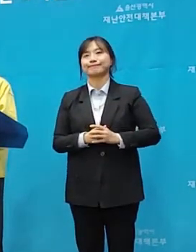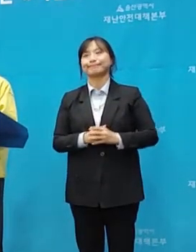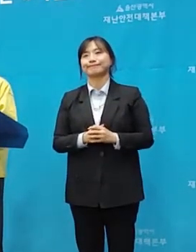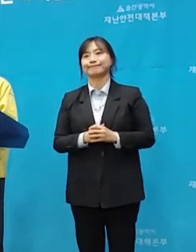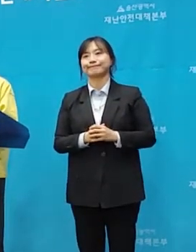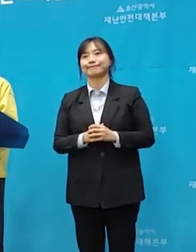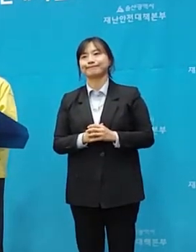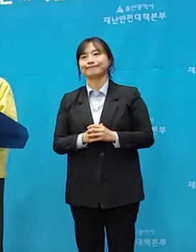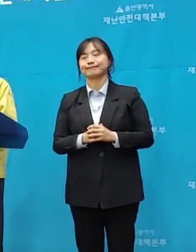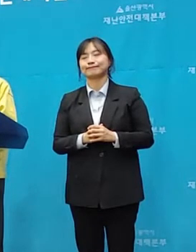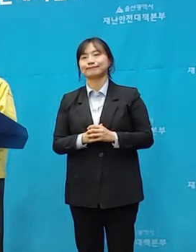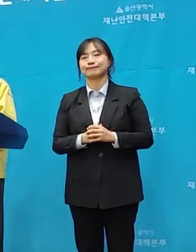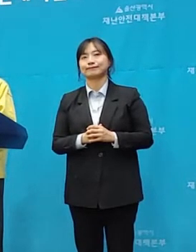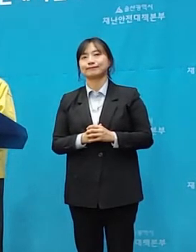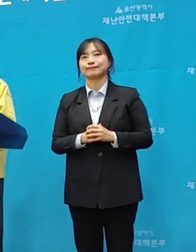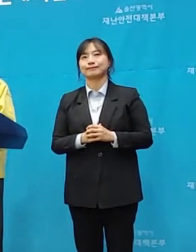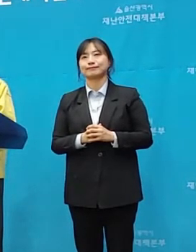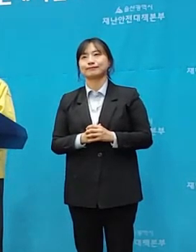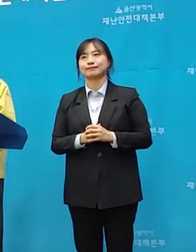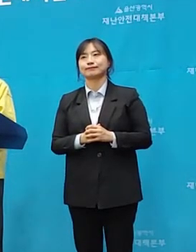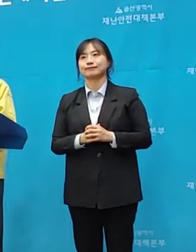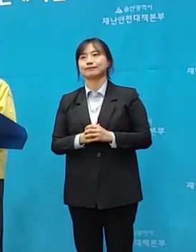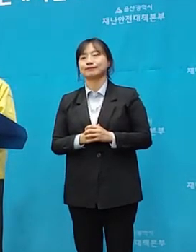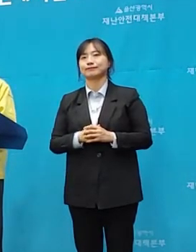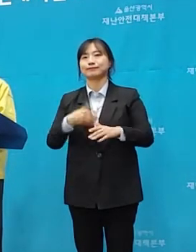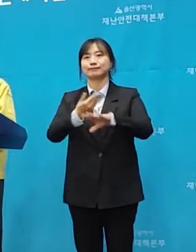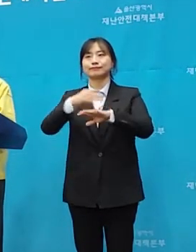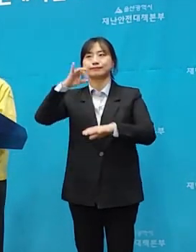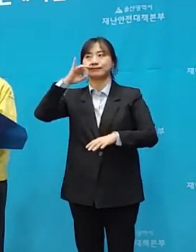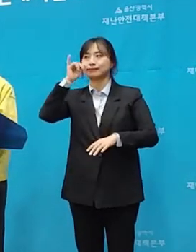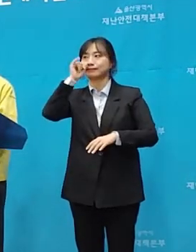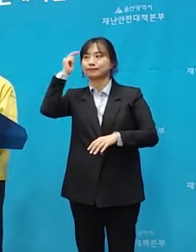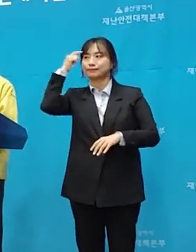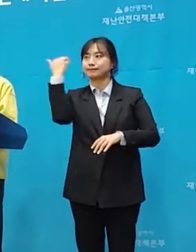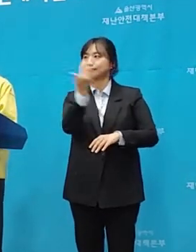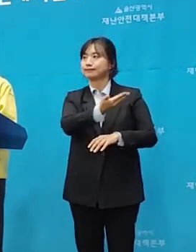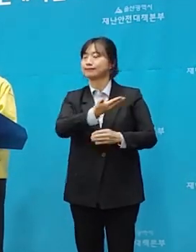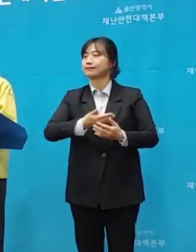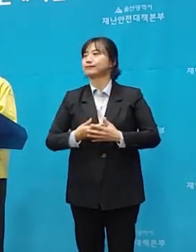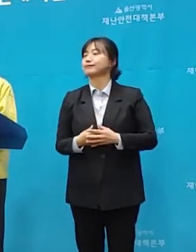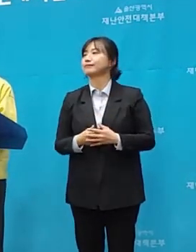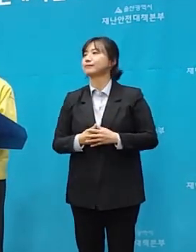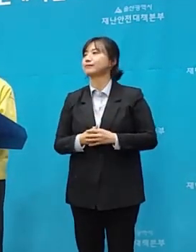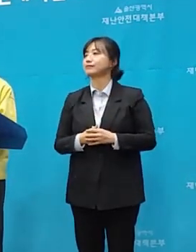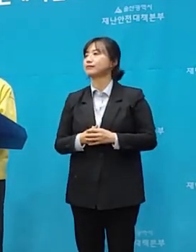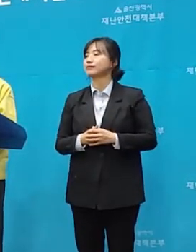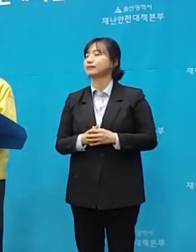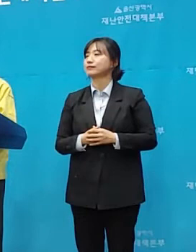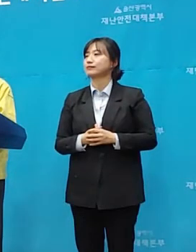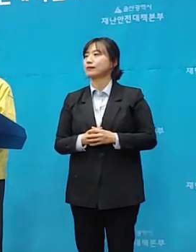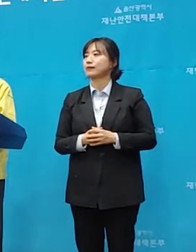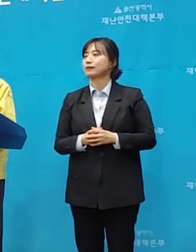바뀌었습니다. 예. 다른 질이 있으실까요? 예. 예. 네.